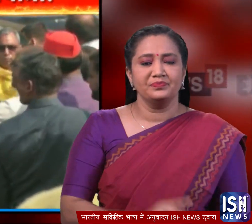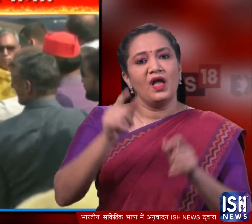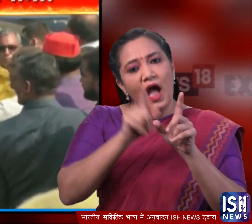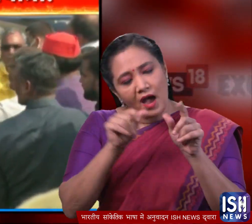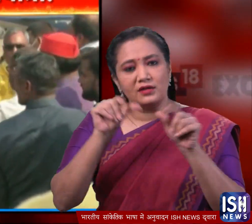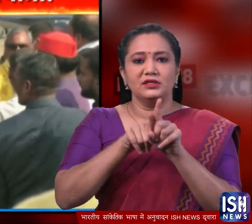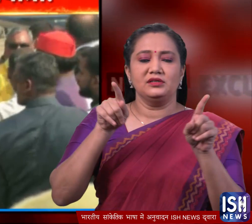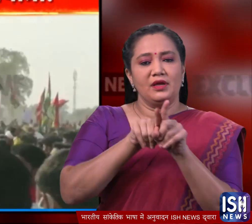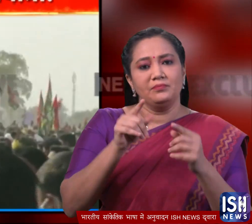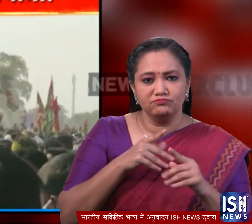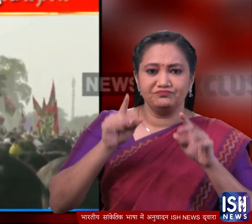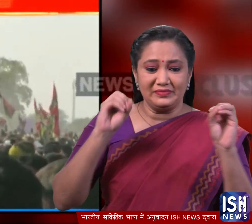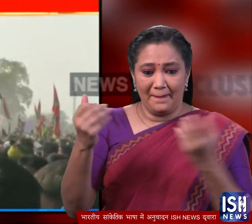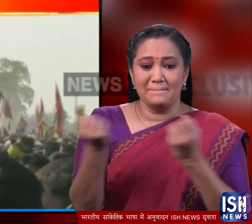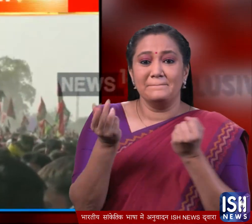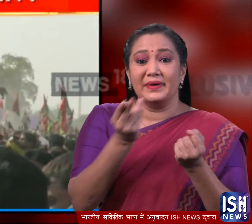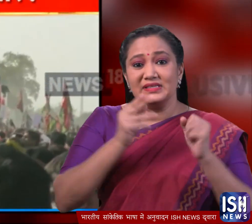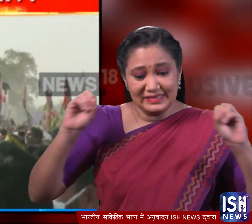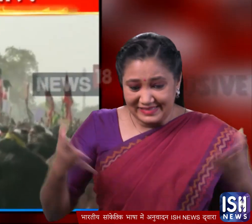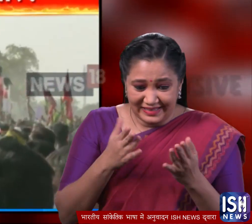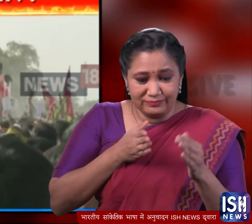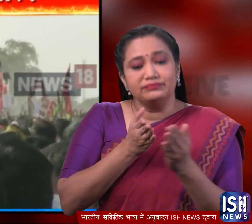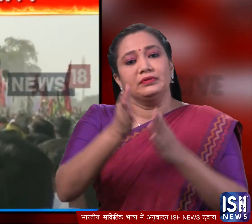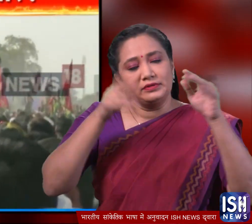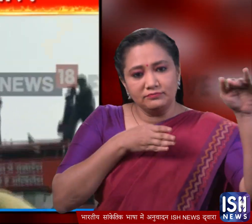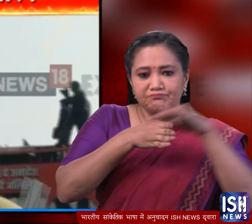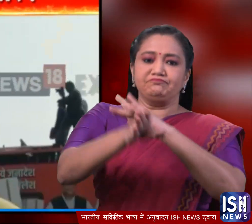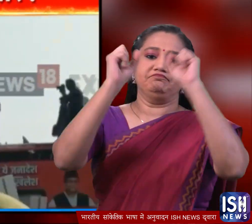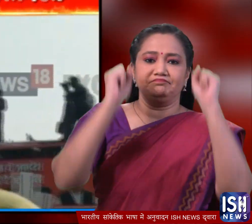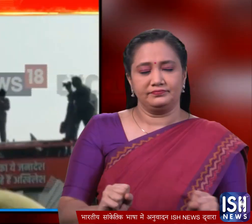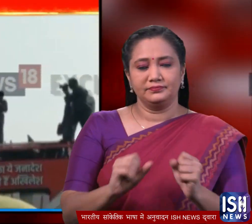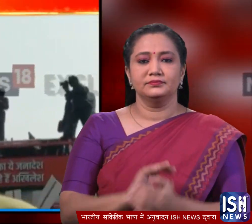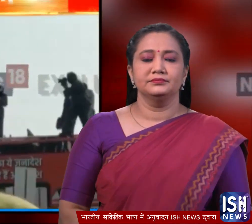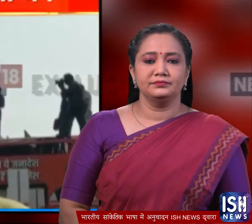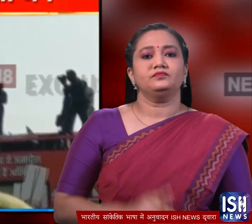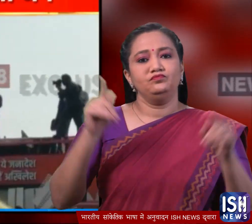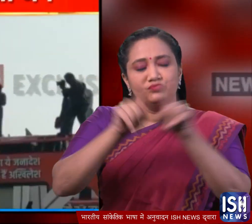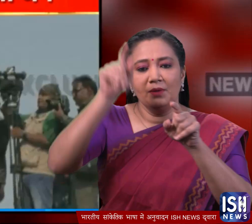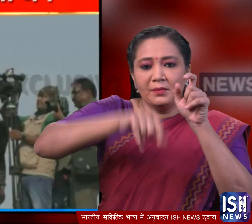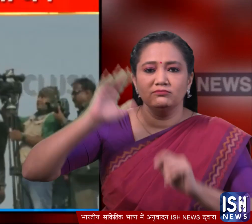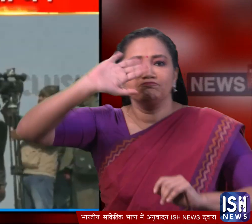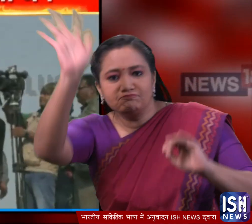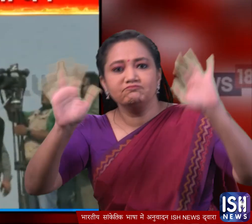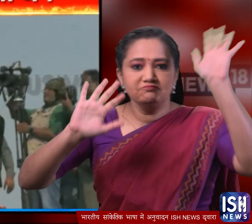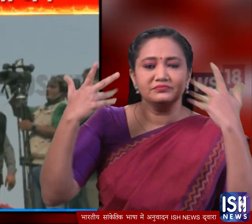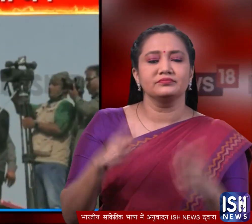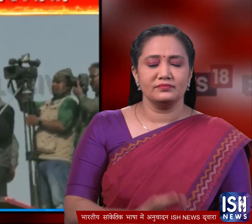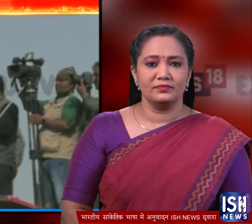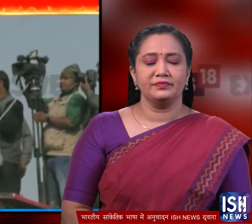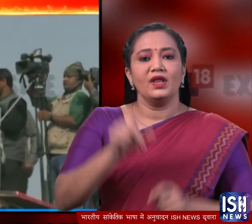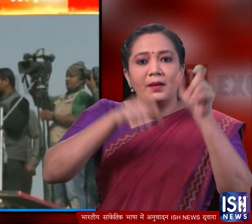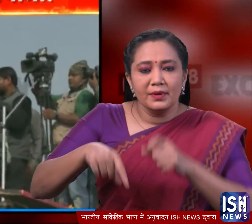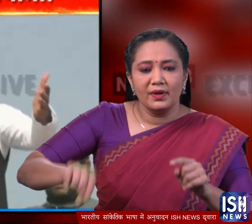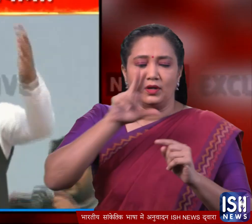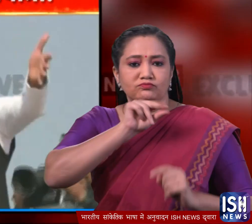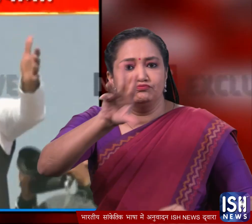अखिलेश ने भी अपनी ओर से कोई कमी नहीं छोड़ी और जिस बस से रथ यात्रा निकाली जानी थी वो उस पर चढ़ गए। उन्होंने वहीं से लोगों का अभिवादन किया। इस